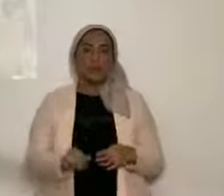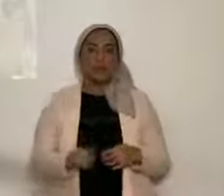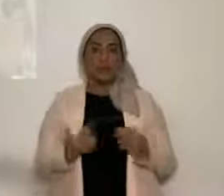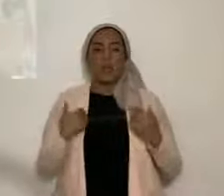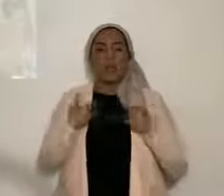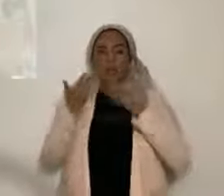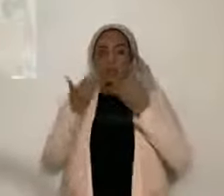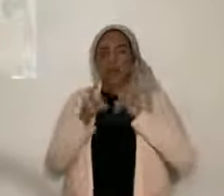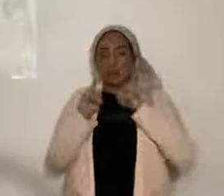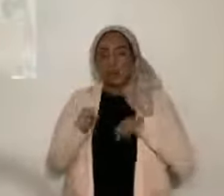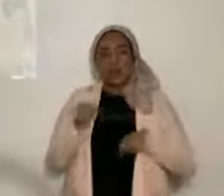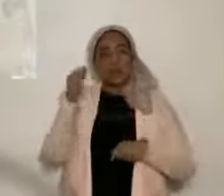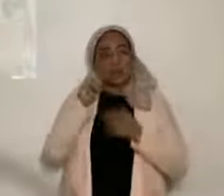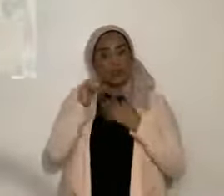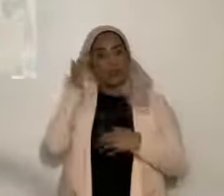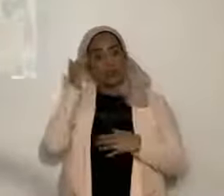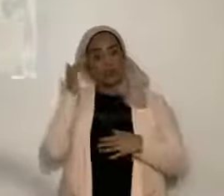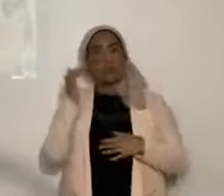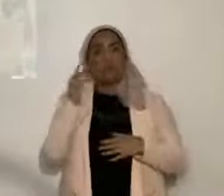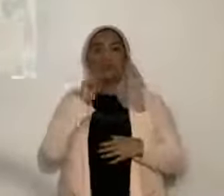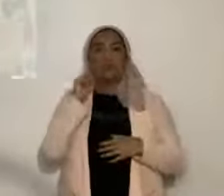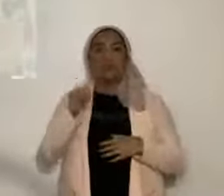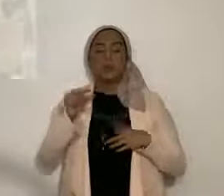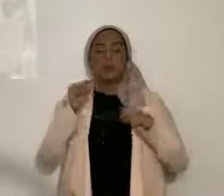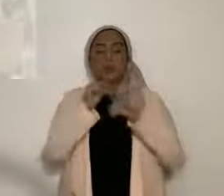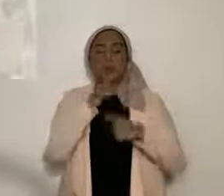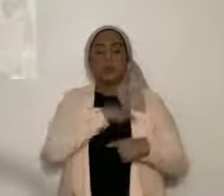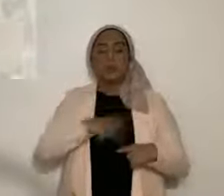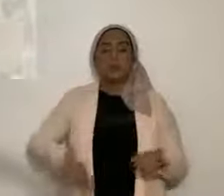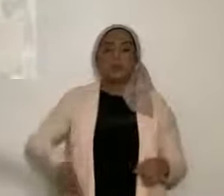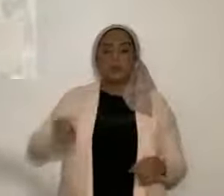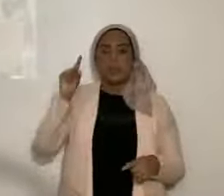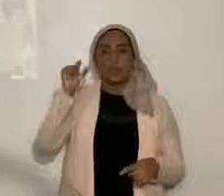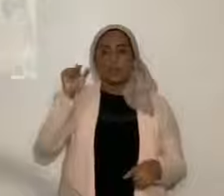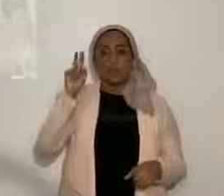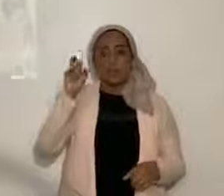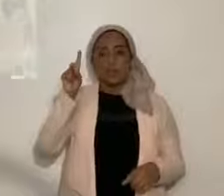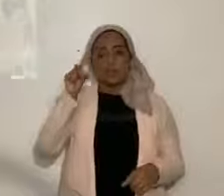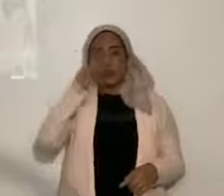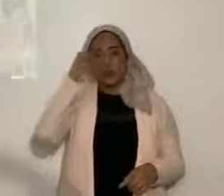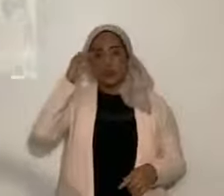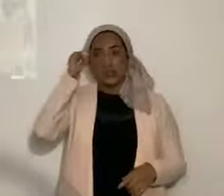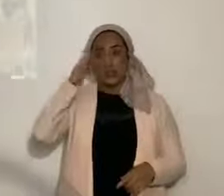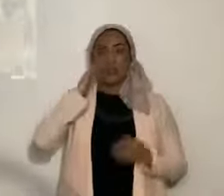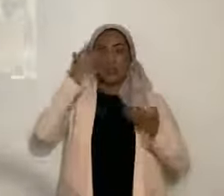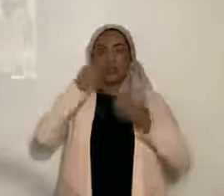la respuesta, y por eso lanza la palabra el rey David: porque Yahweh me guardará en el día del